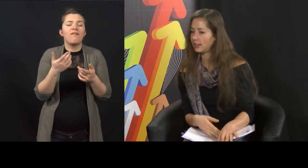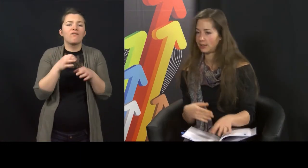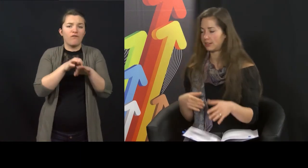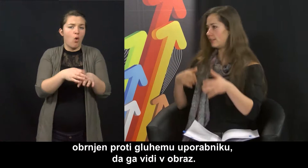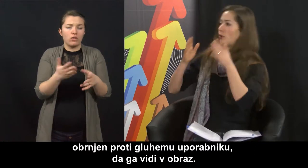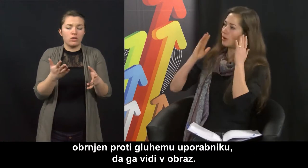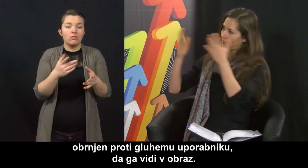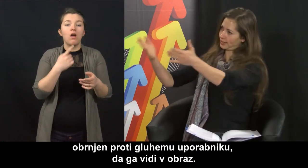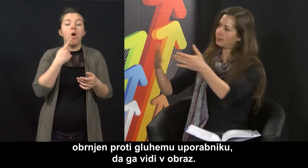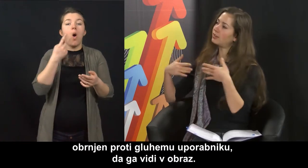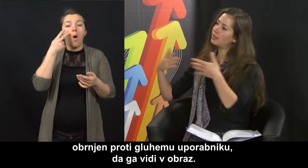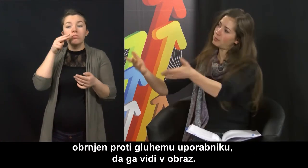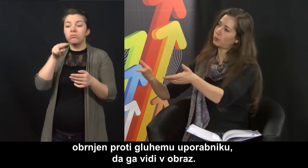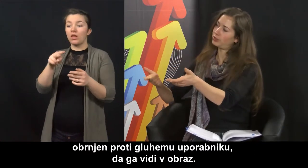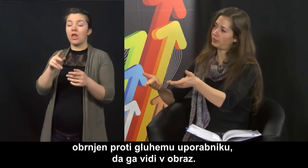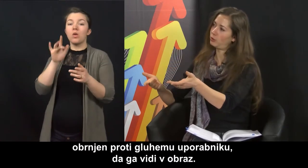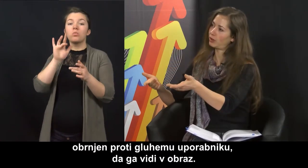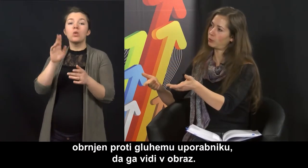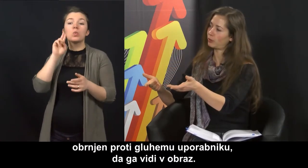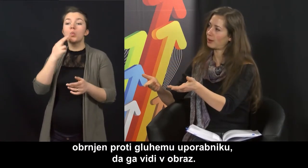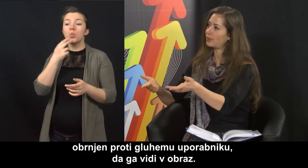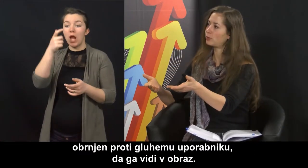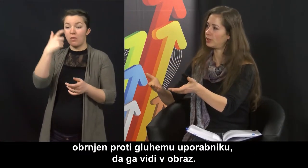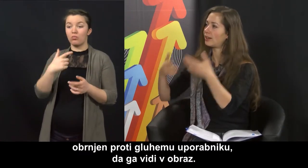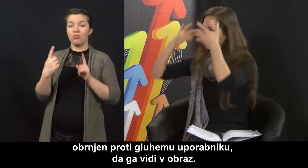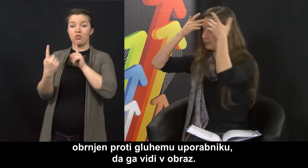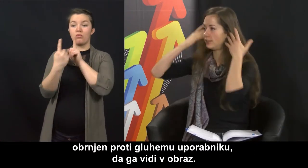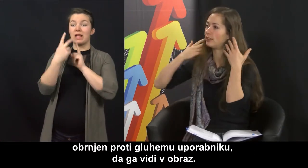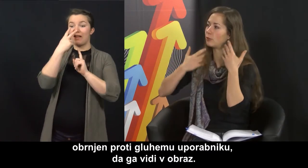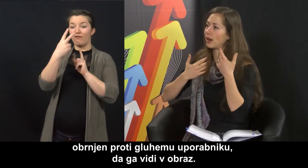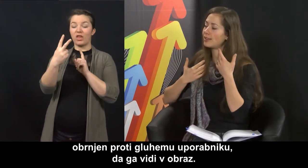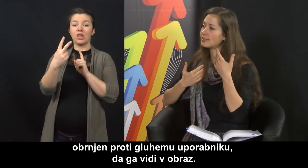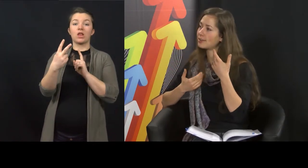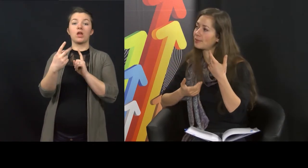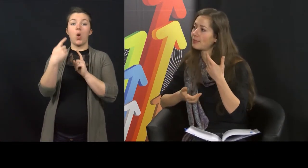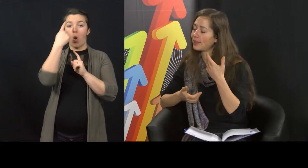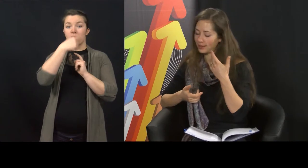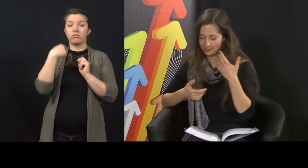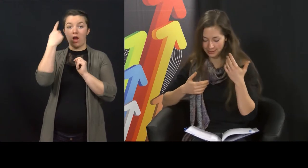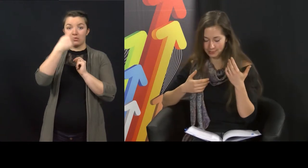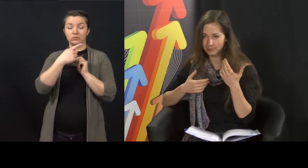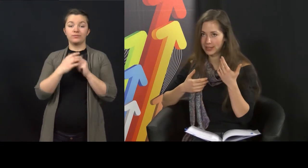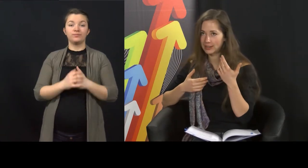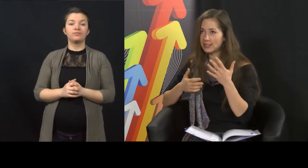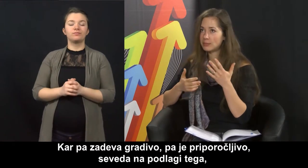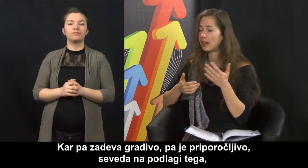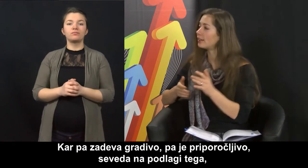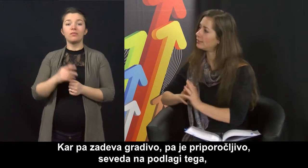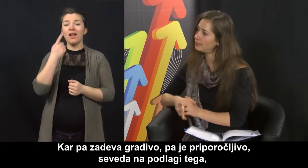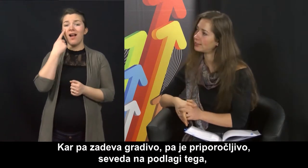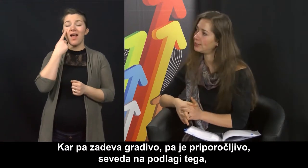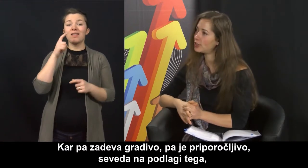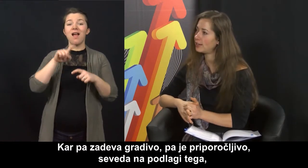vodi, obrnjen proti gluhemu uporabniku, da se vidi obraz. Kar se